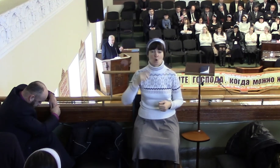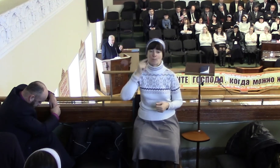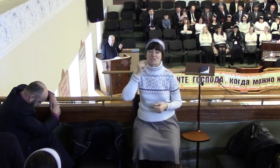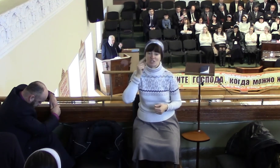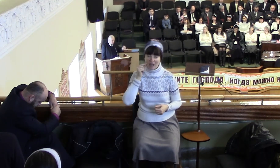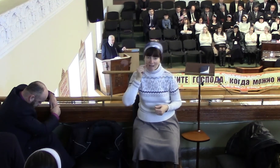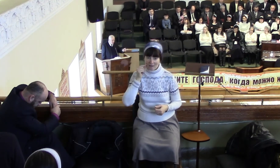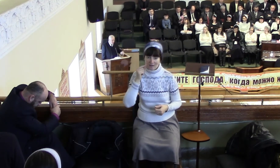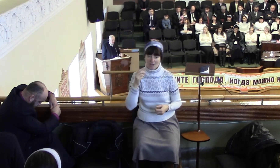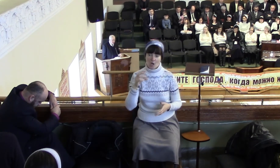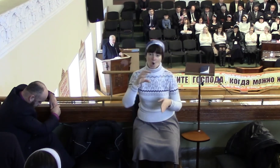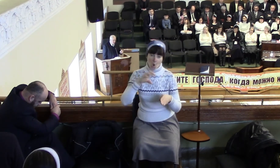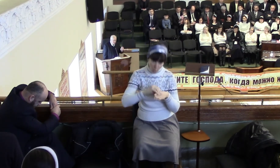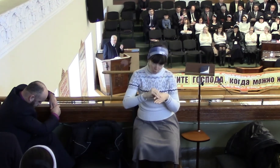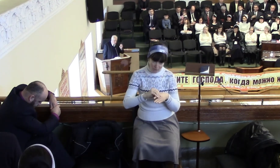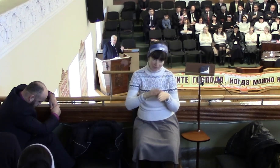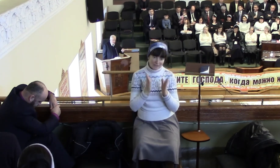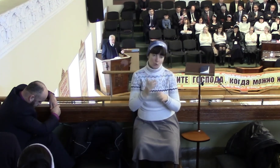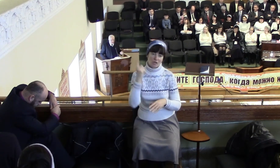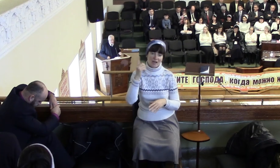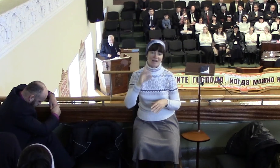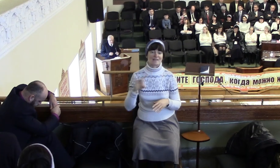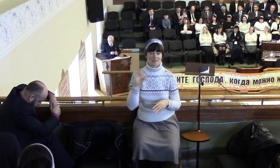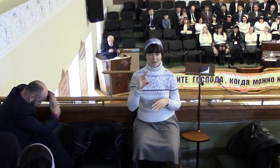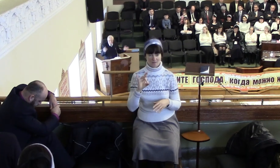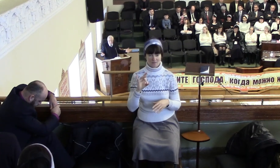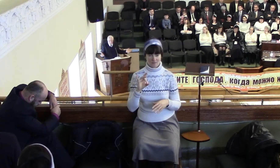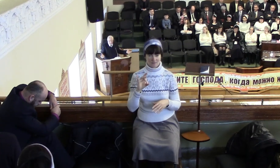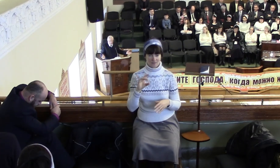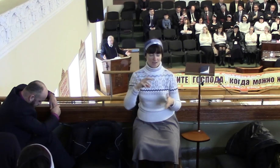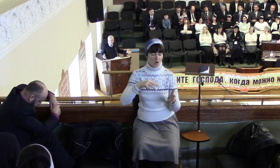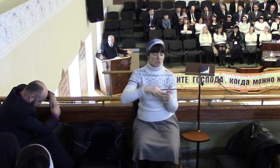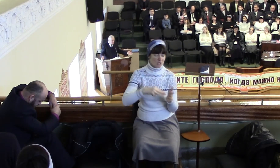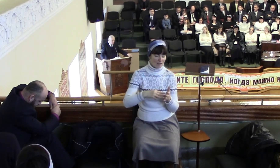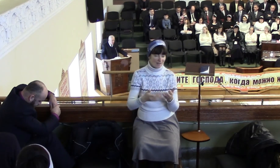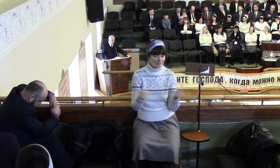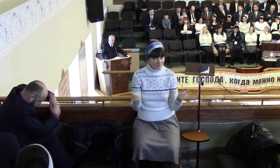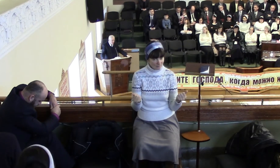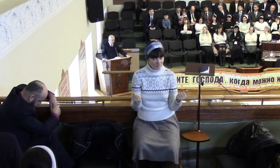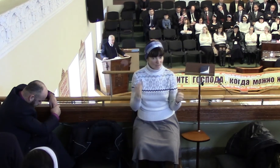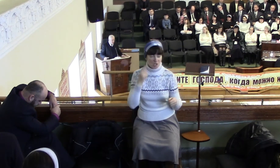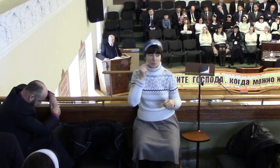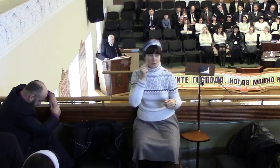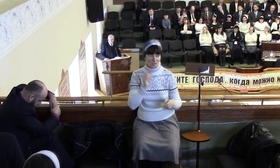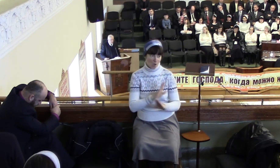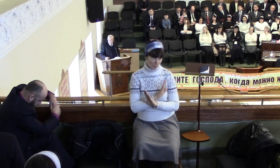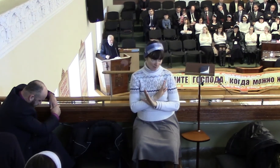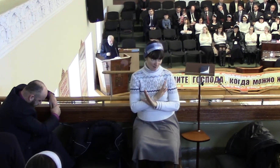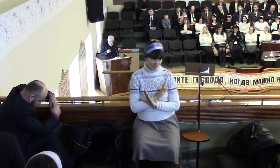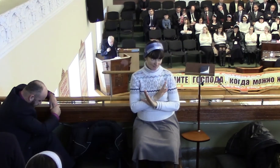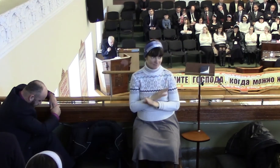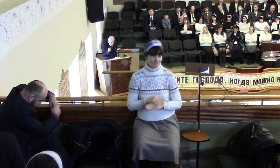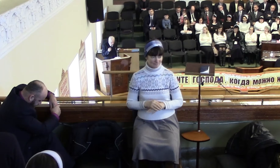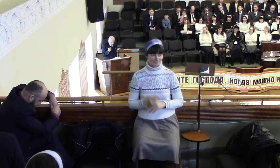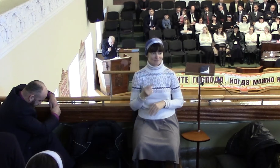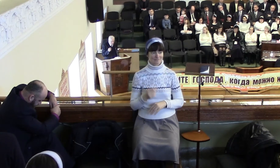жалила. Жал ее остается. Она ужалила, и потом она бежала. Она теряет жало. Друзья дорогие,